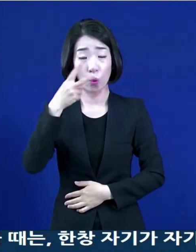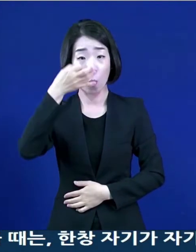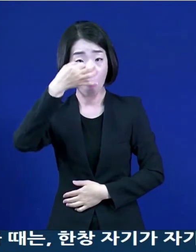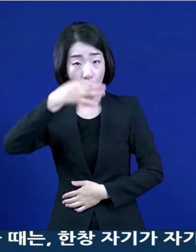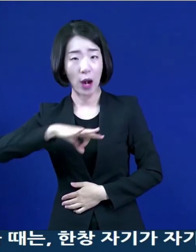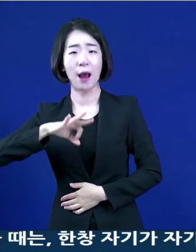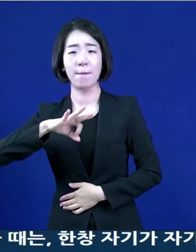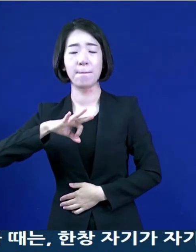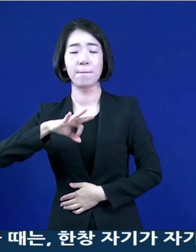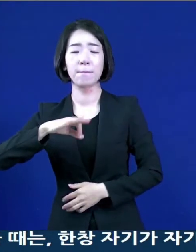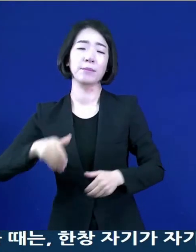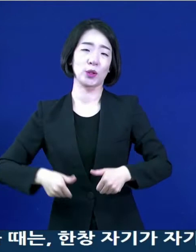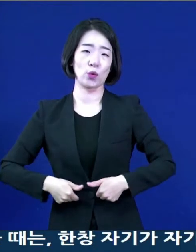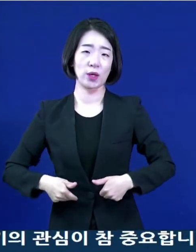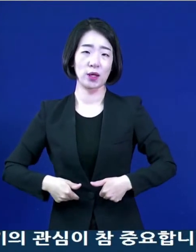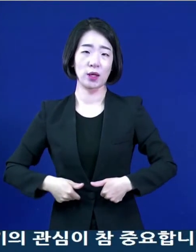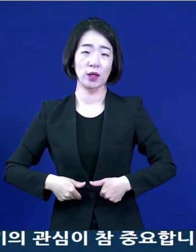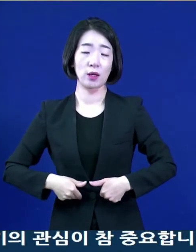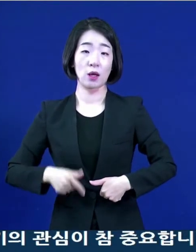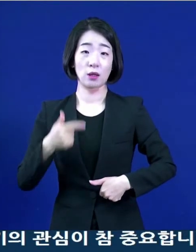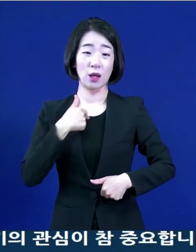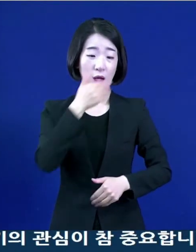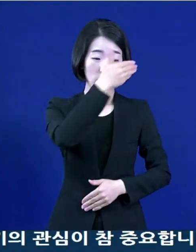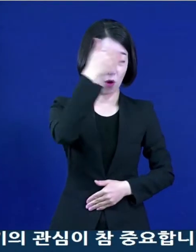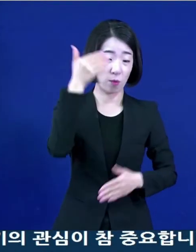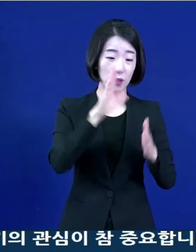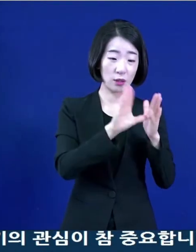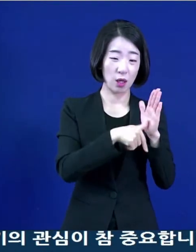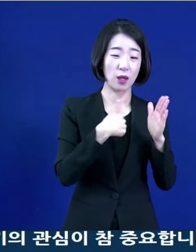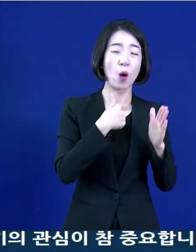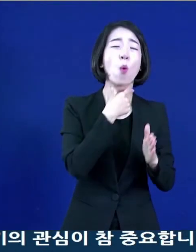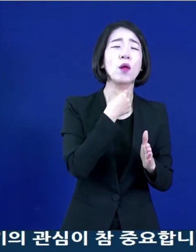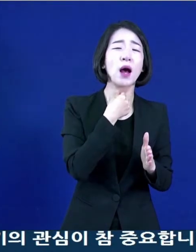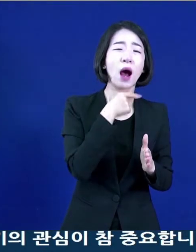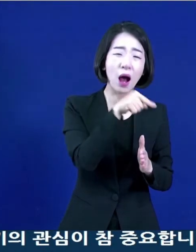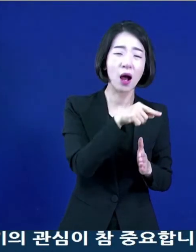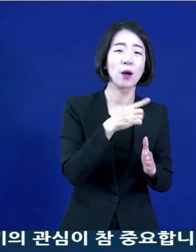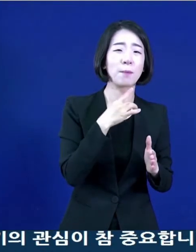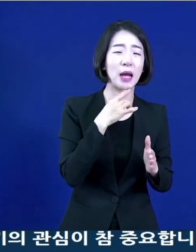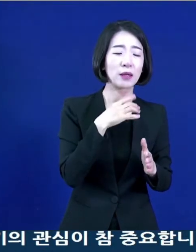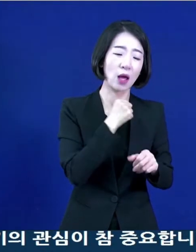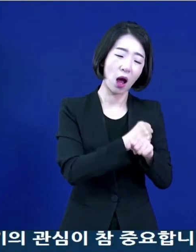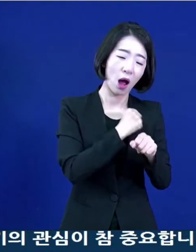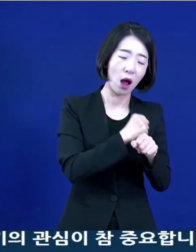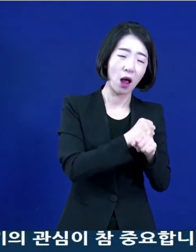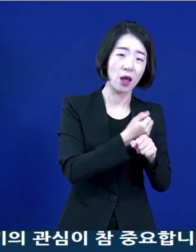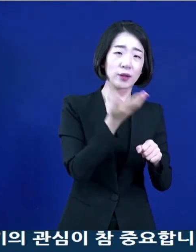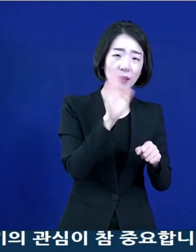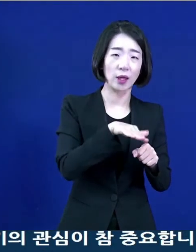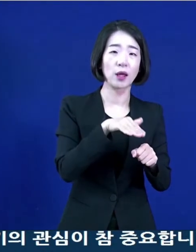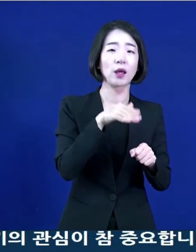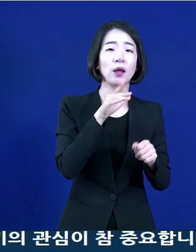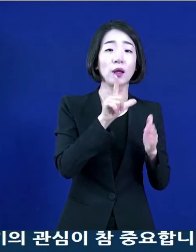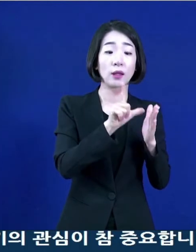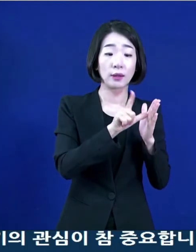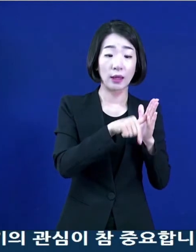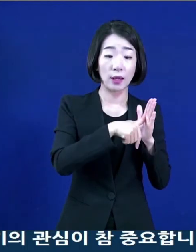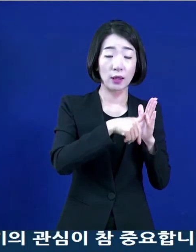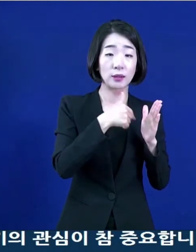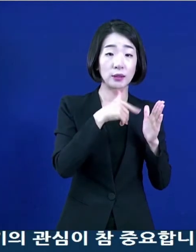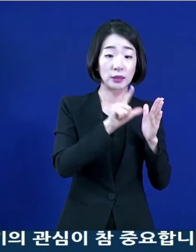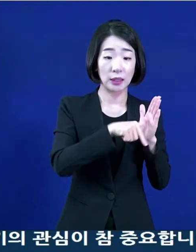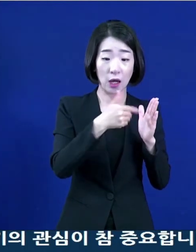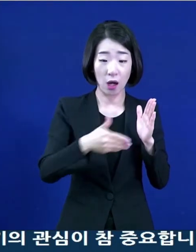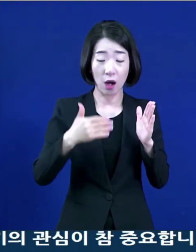필요합니다. 젊어서는 내가 원하는 일을 했다면 나이가 들고 어른이 되면 하나님이 원하는 일, 정말